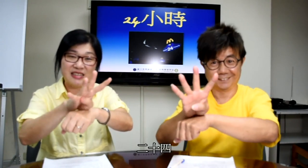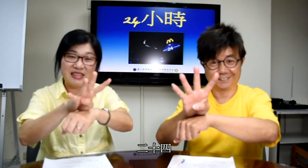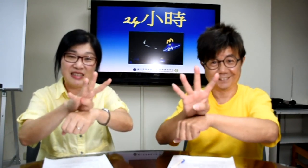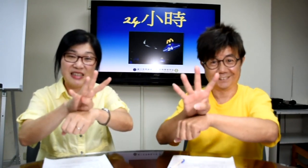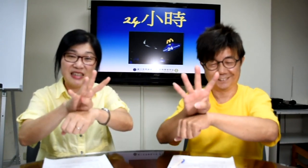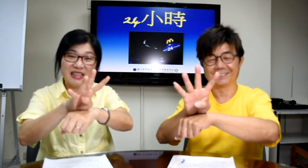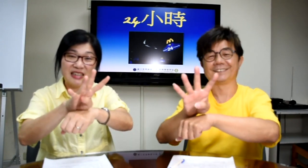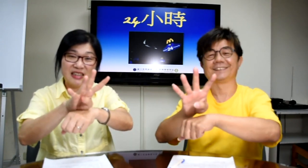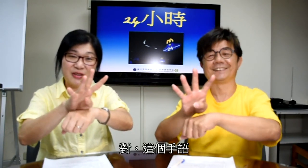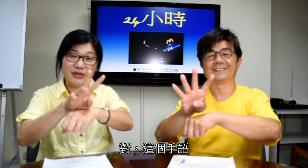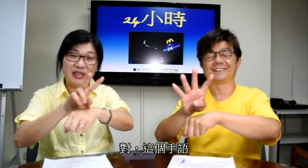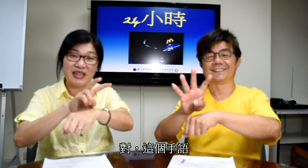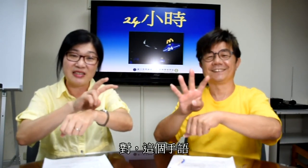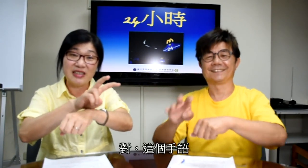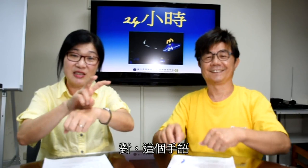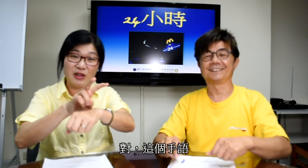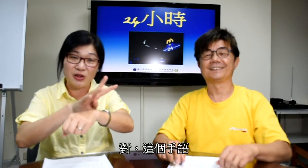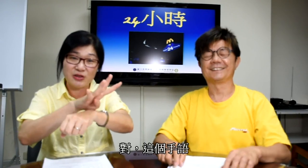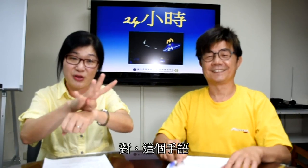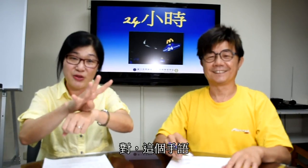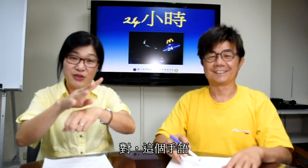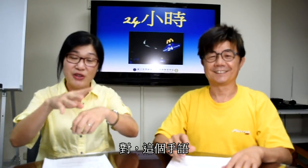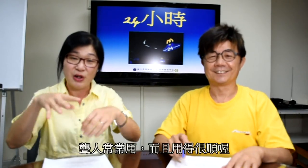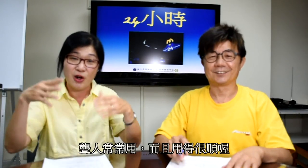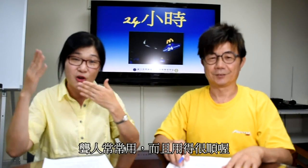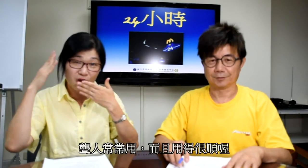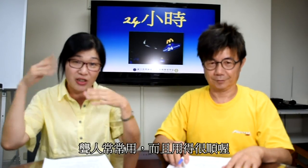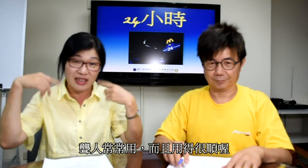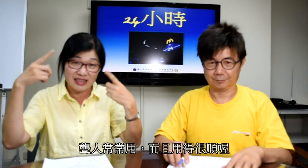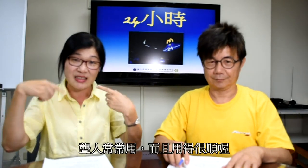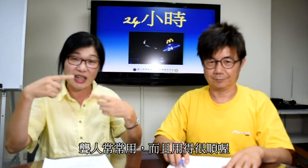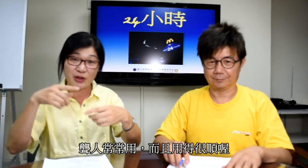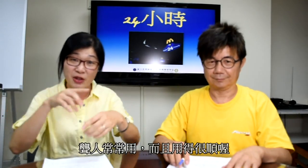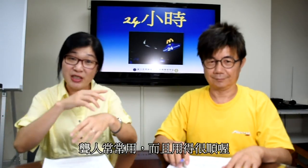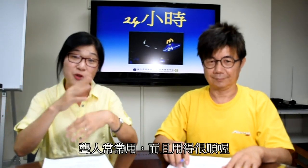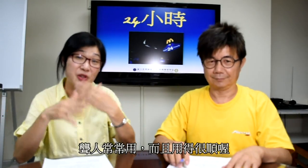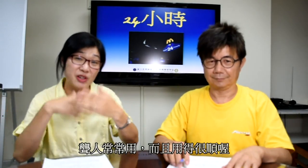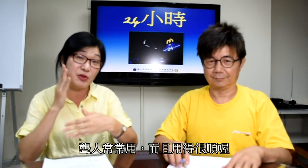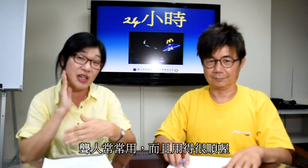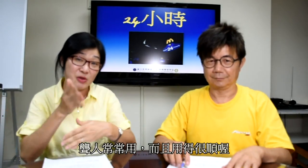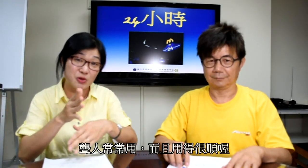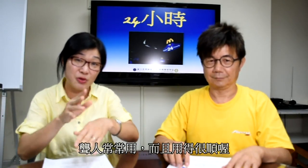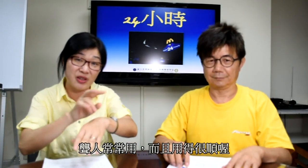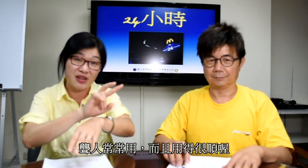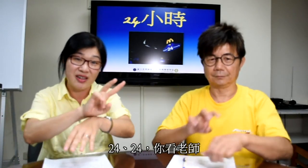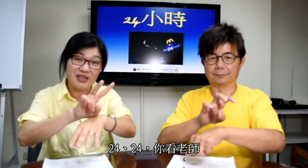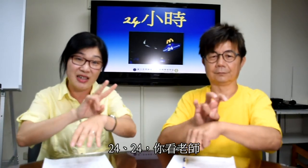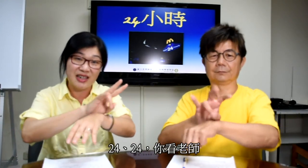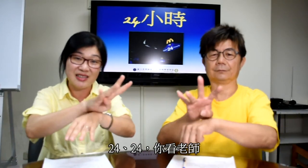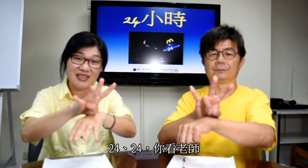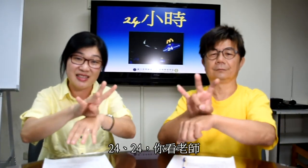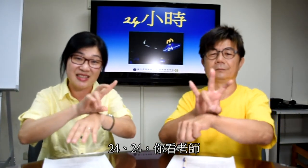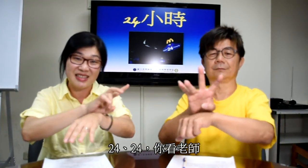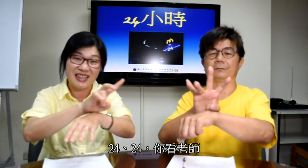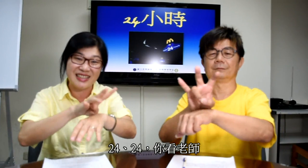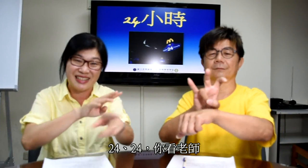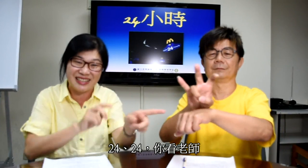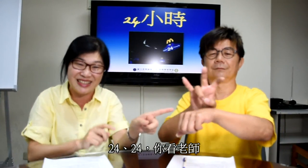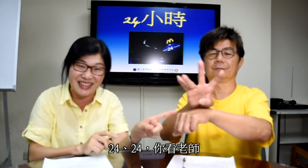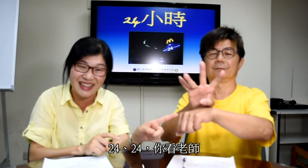24，24，对，这个手语聋人常常用，而且用得很顺哦。24，24，你看